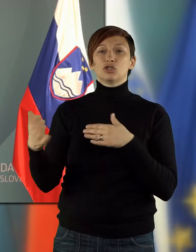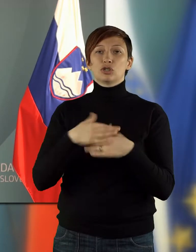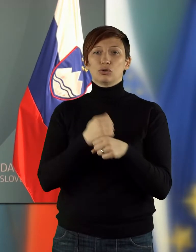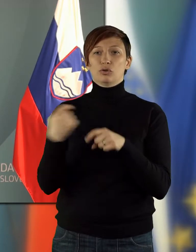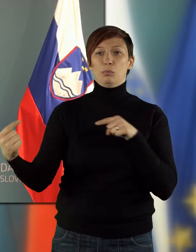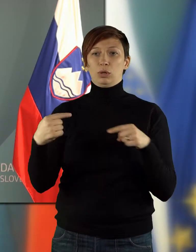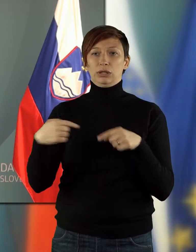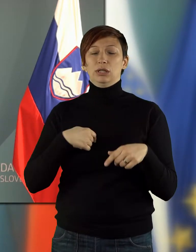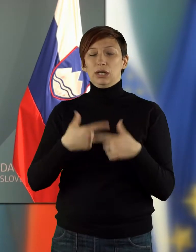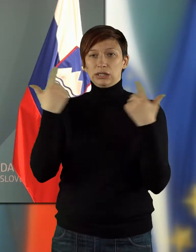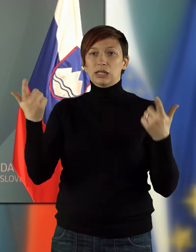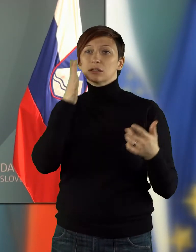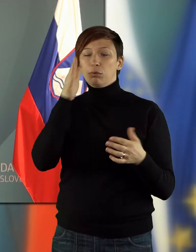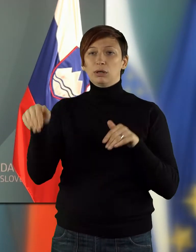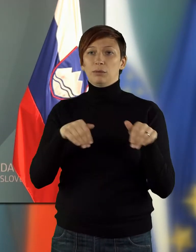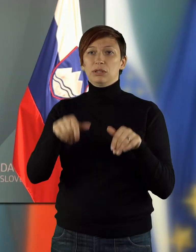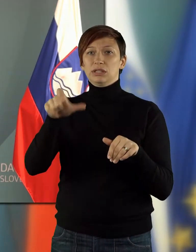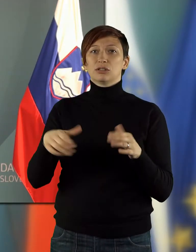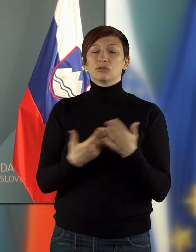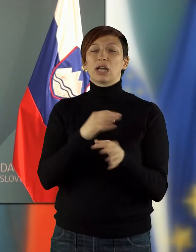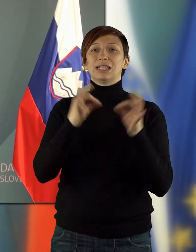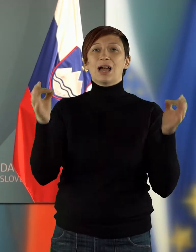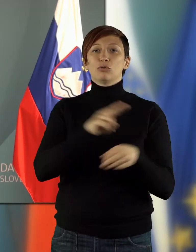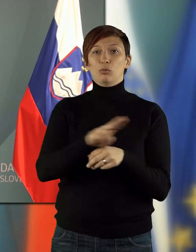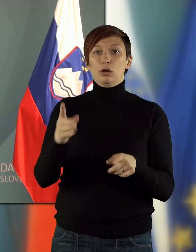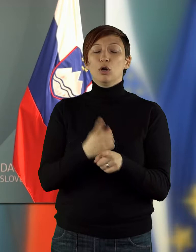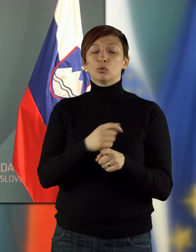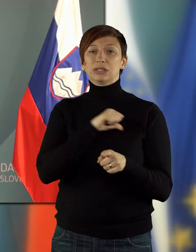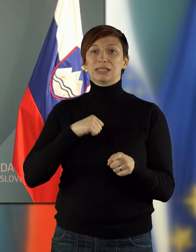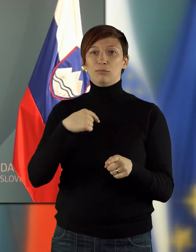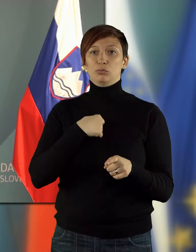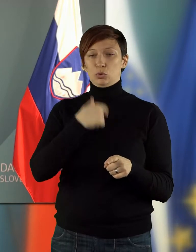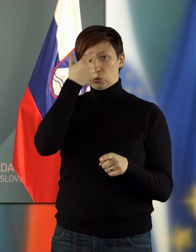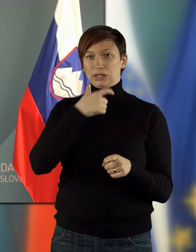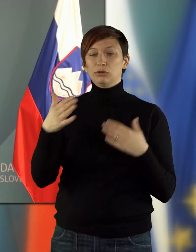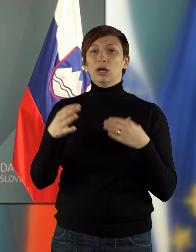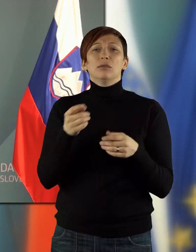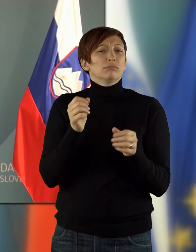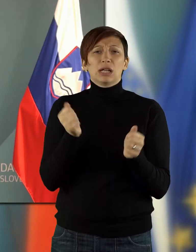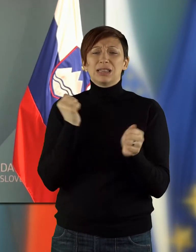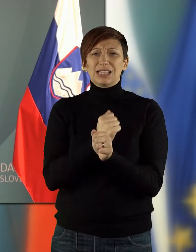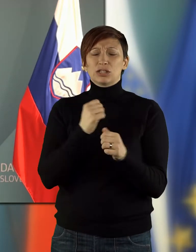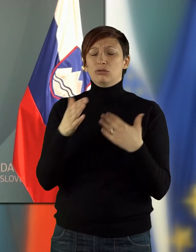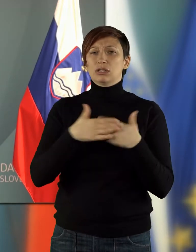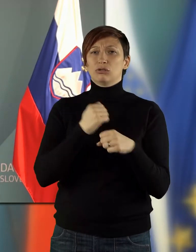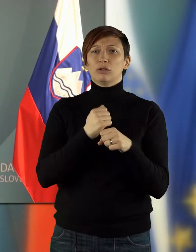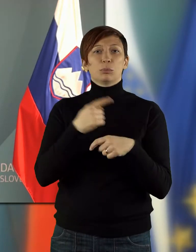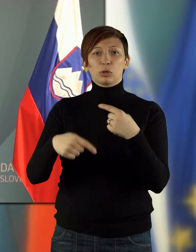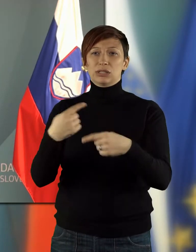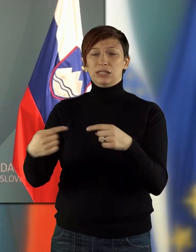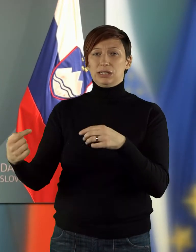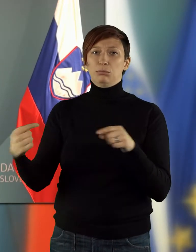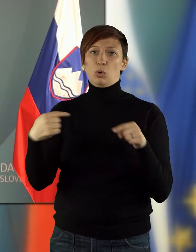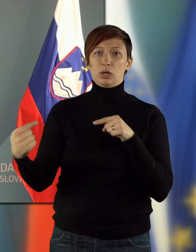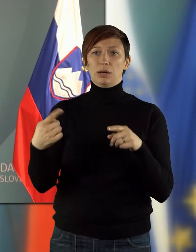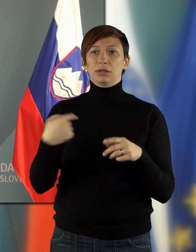samih pogajanjih, je nedvomno jasno, da bomo na ministrstvu za javno upravo, tudi sam osebno, tesno sodelovali pri vseh procesih v zvezi